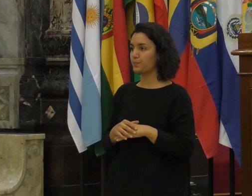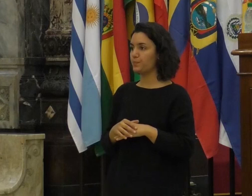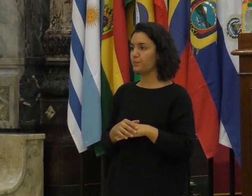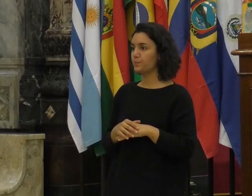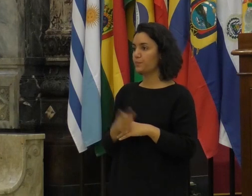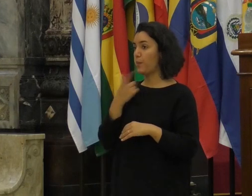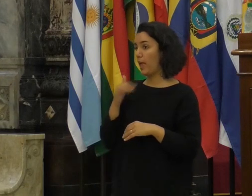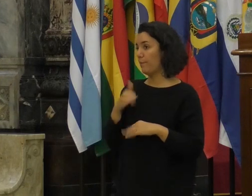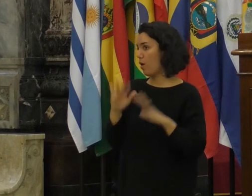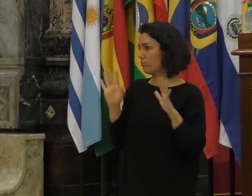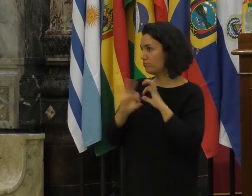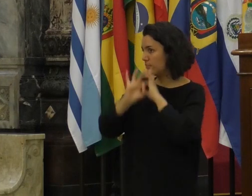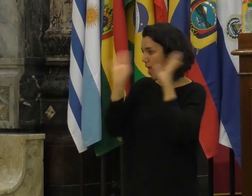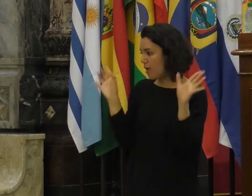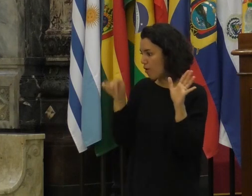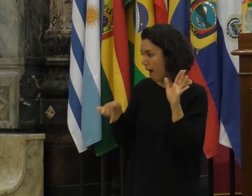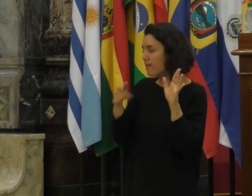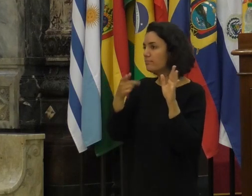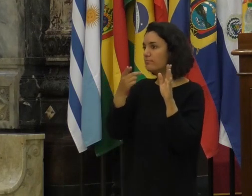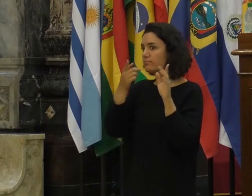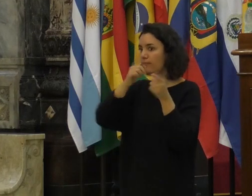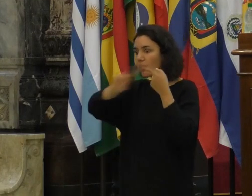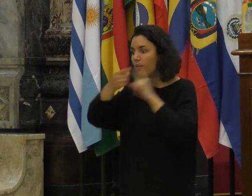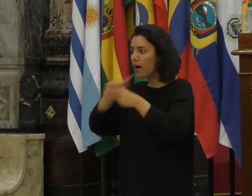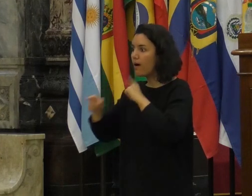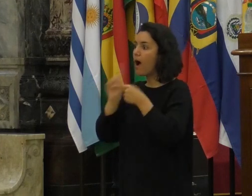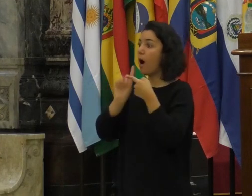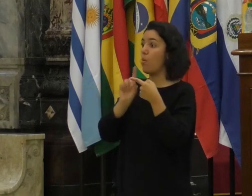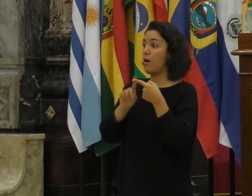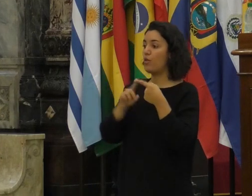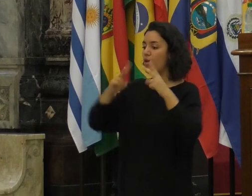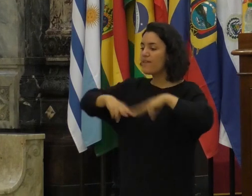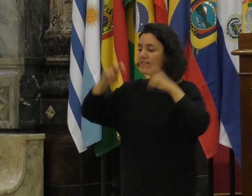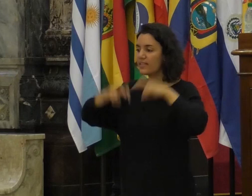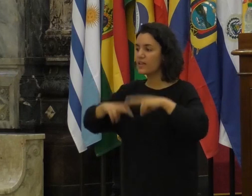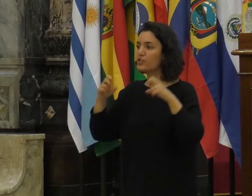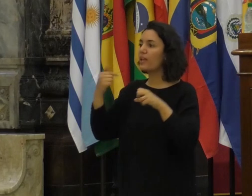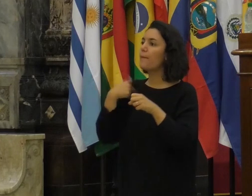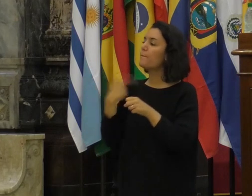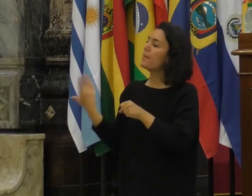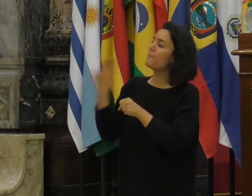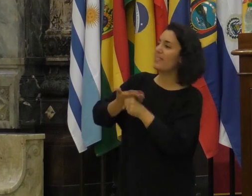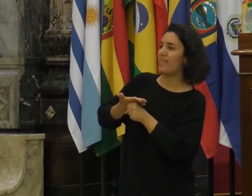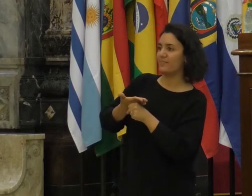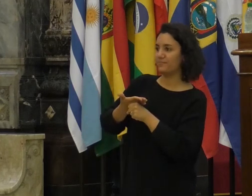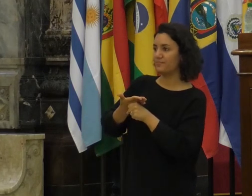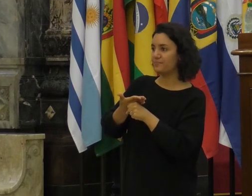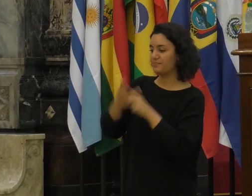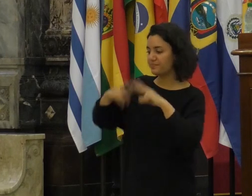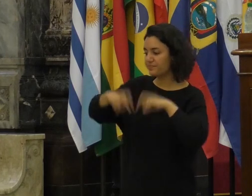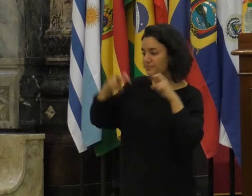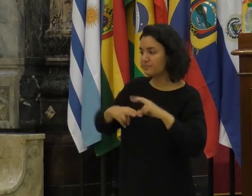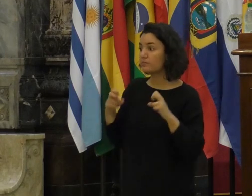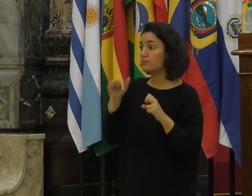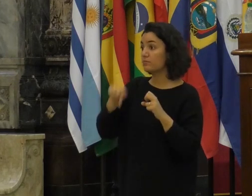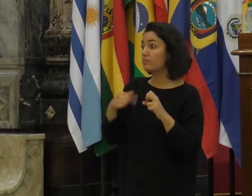digamos muy expresivo de esa negociación, son las llamadas investigaciones por encargo, algo que se ha cumplido mucho